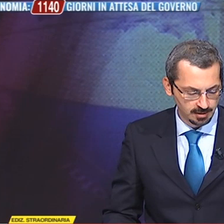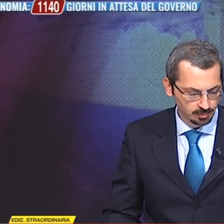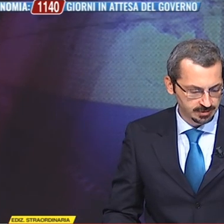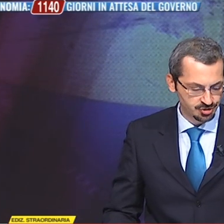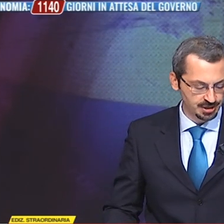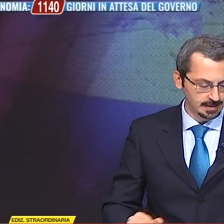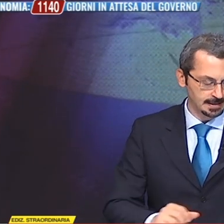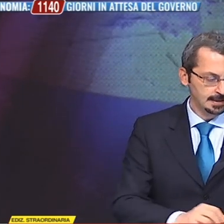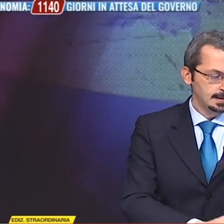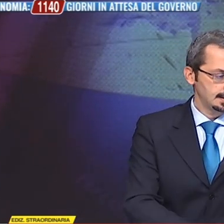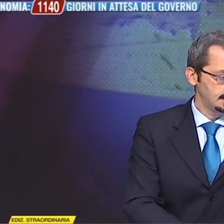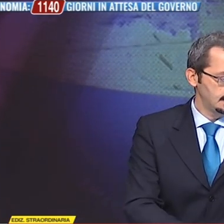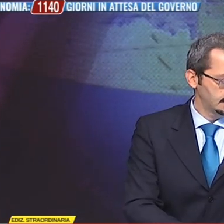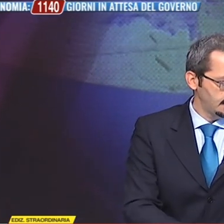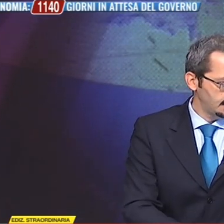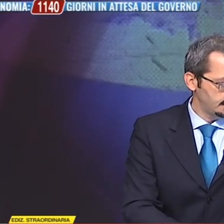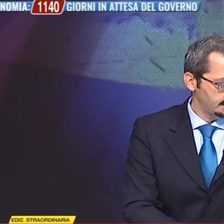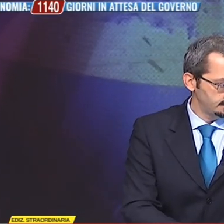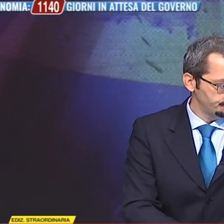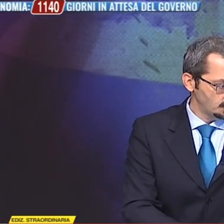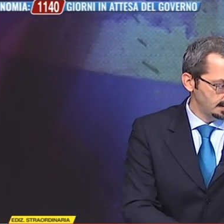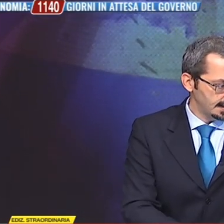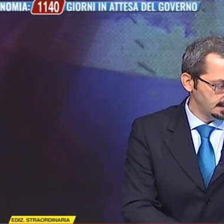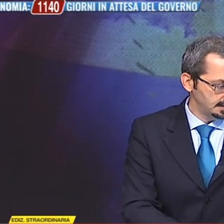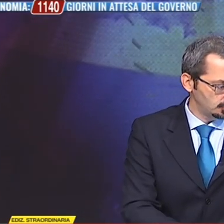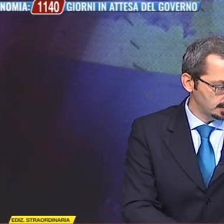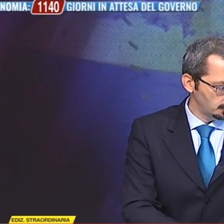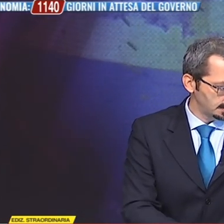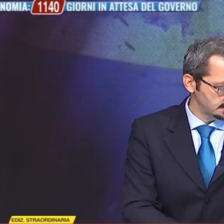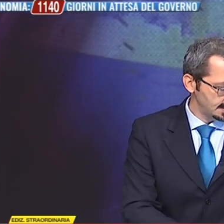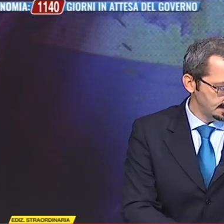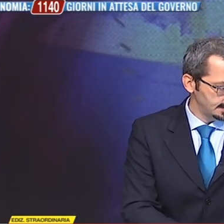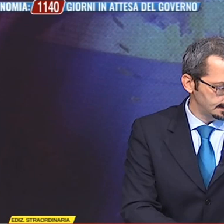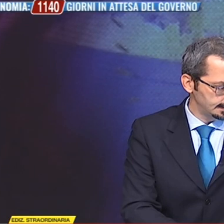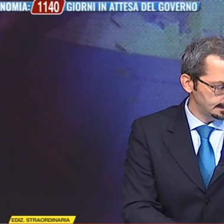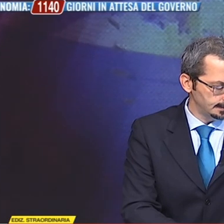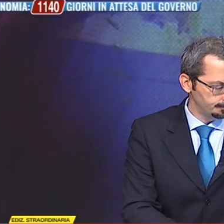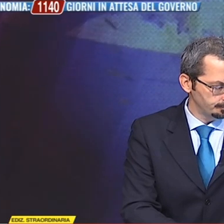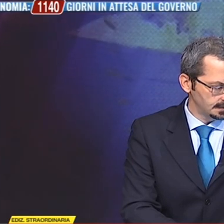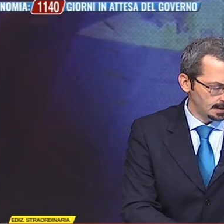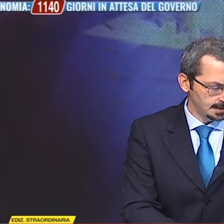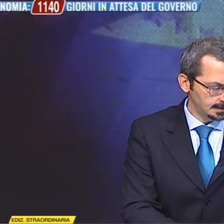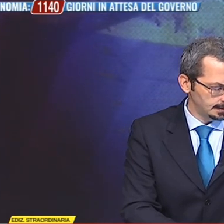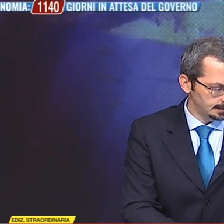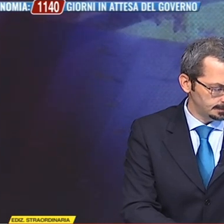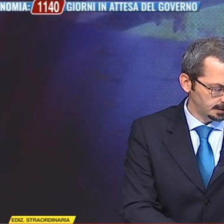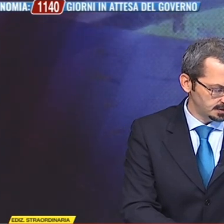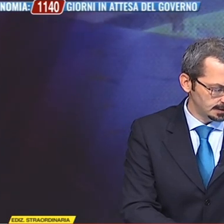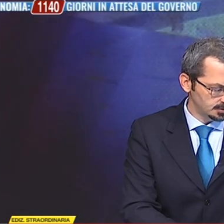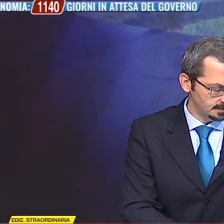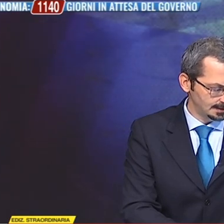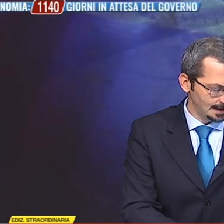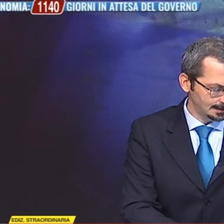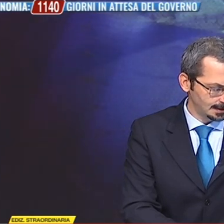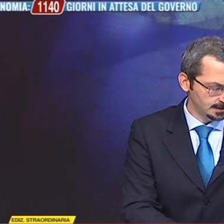Giampaolo Bottaccin, che ha ribadito anche quello che ha detto Zaia nella